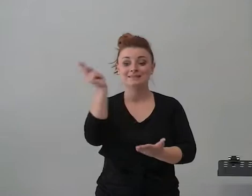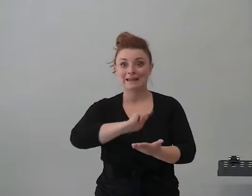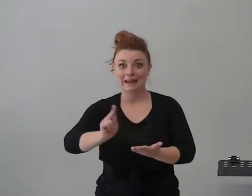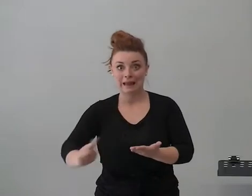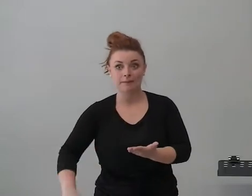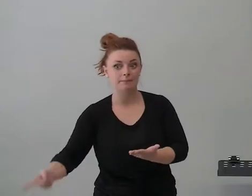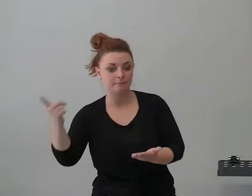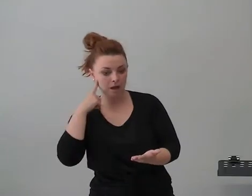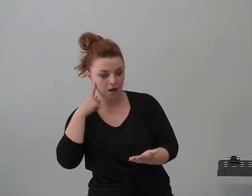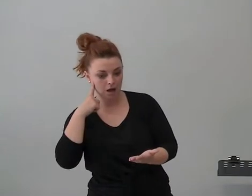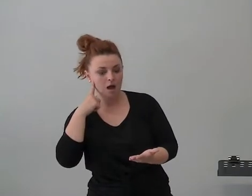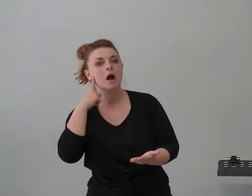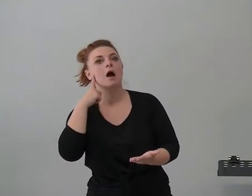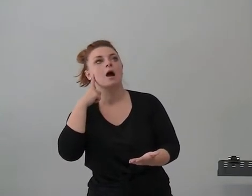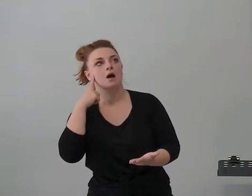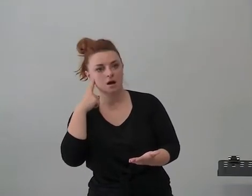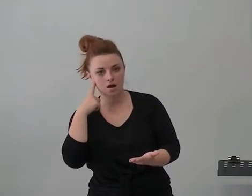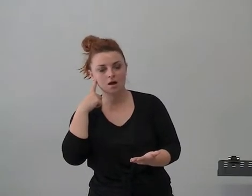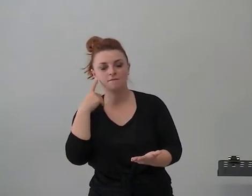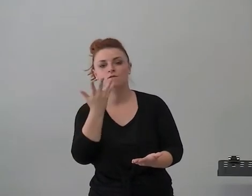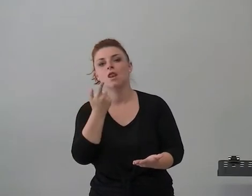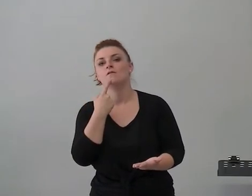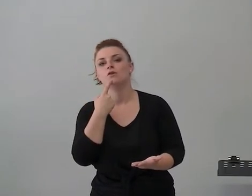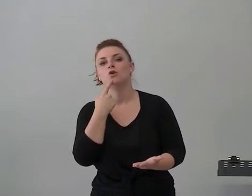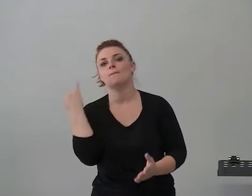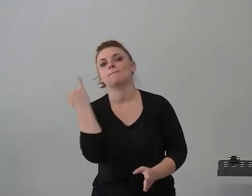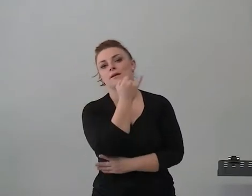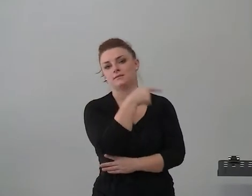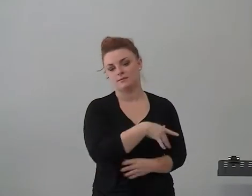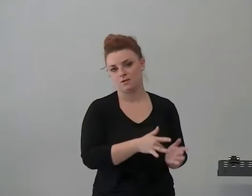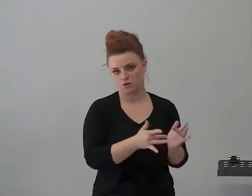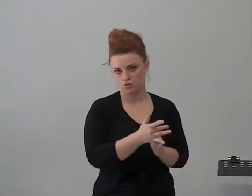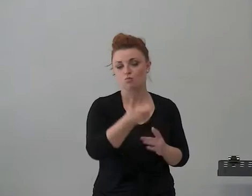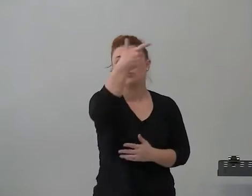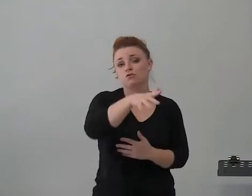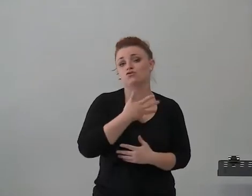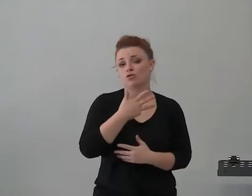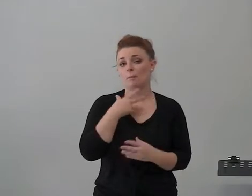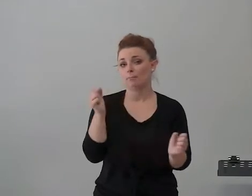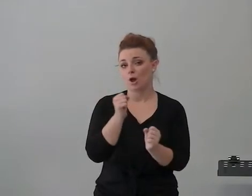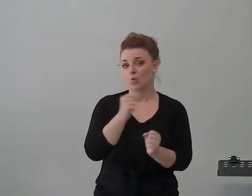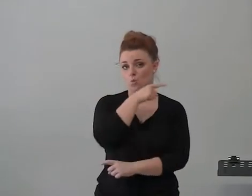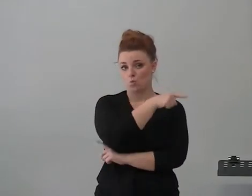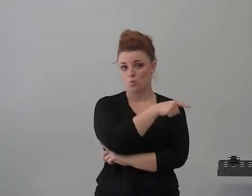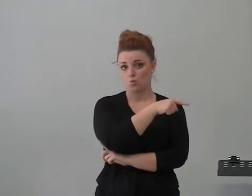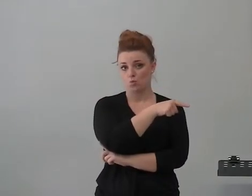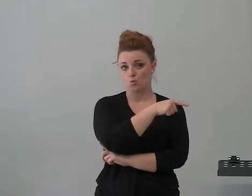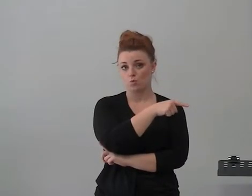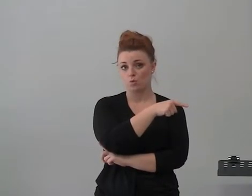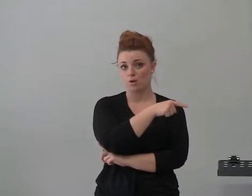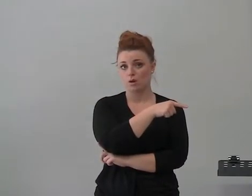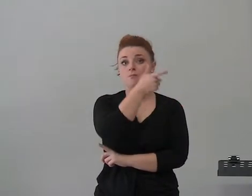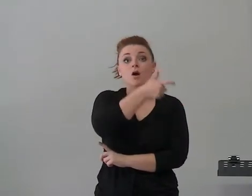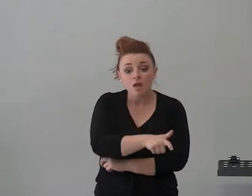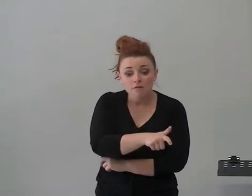di farlo morire. Infatti avevano paura di lui, perché tutta la folla era piena di